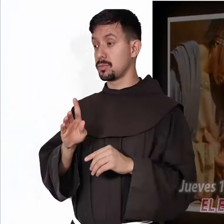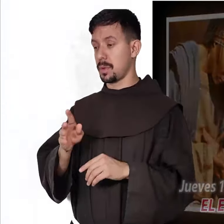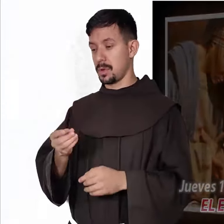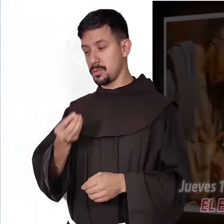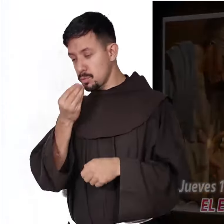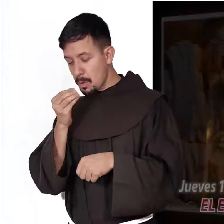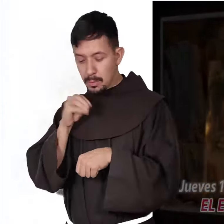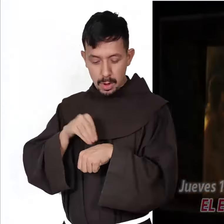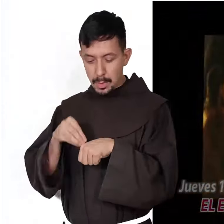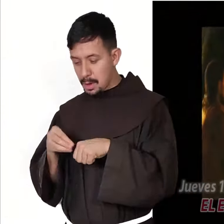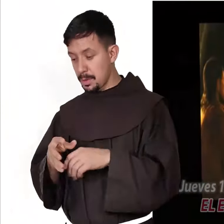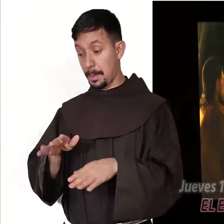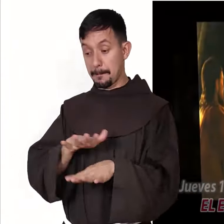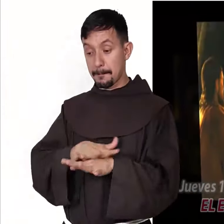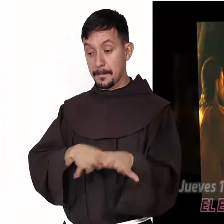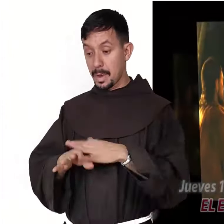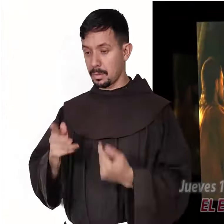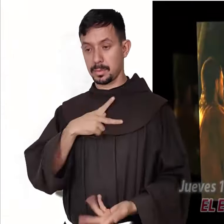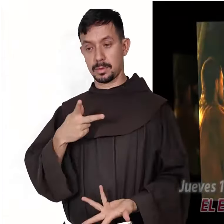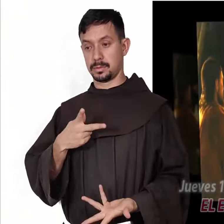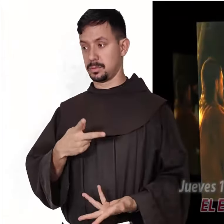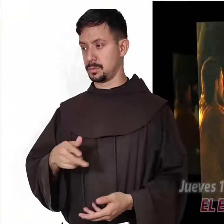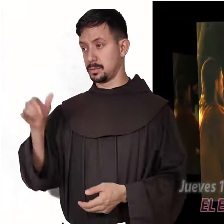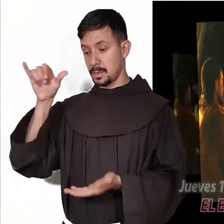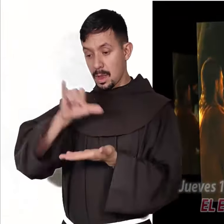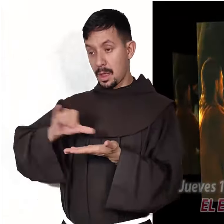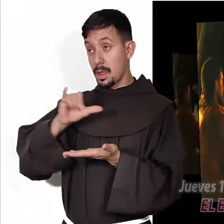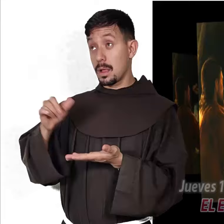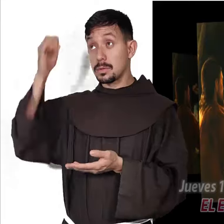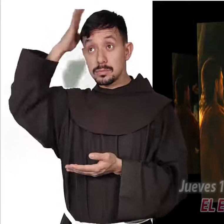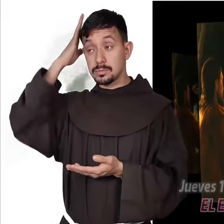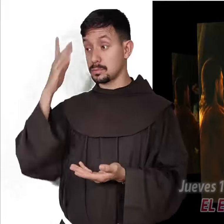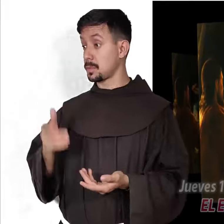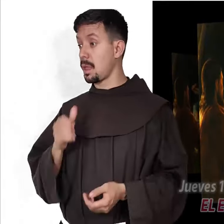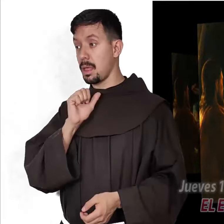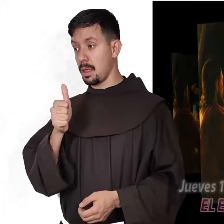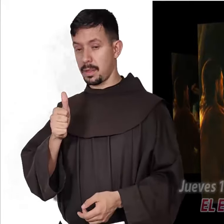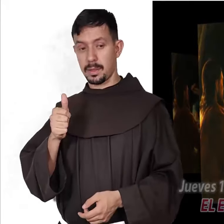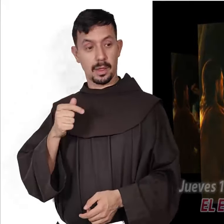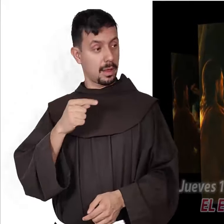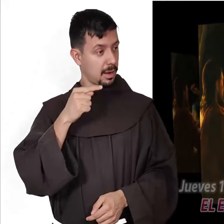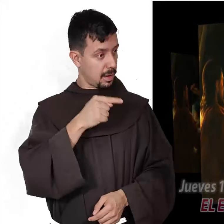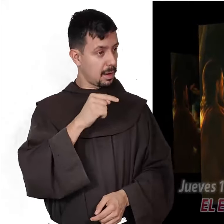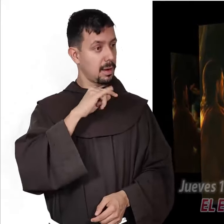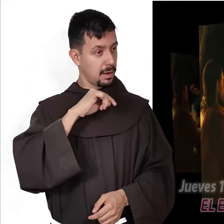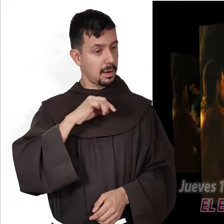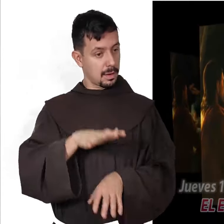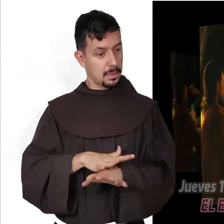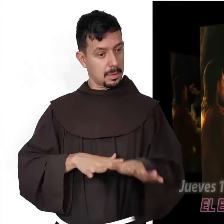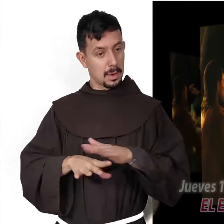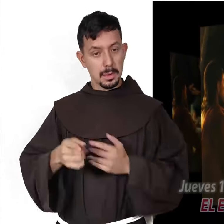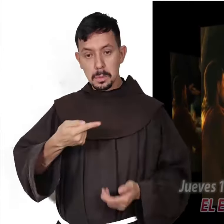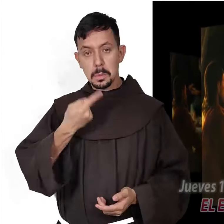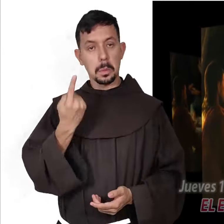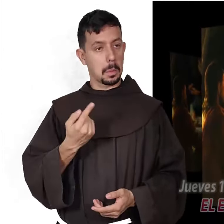que entró, no ha dejado de besar mis pies. Tú no ungiste con aceite mi cabeza. Ella, en cambio,